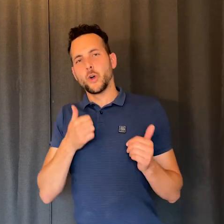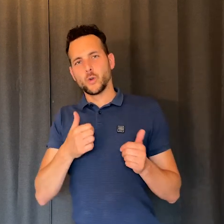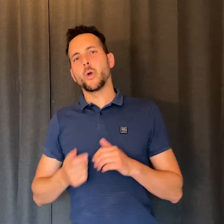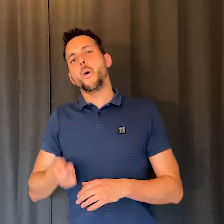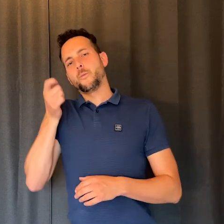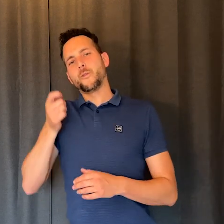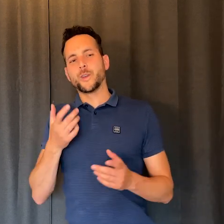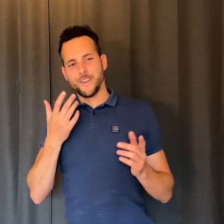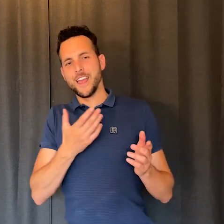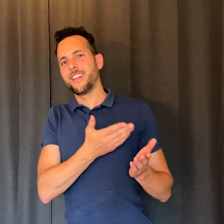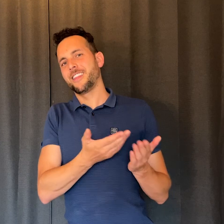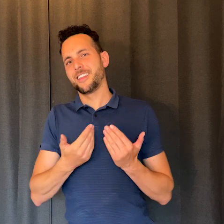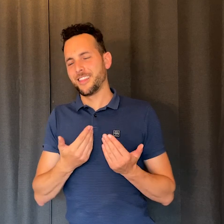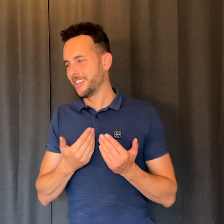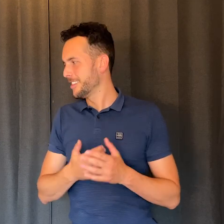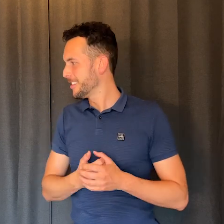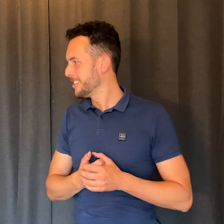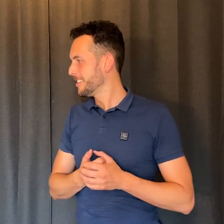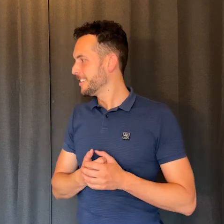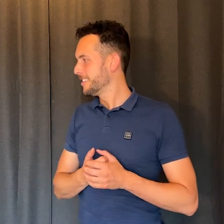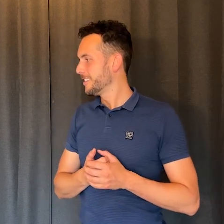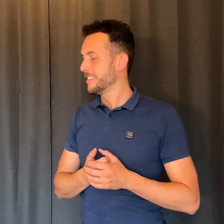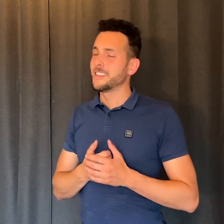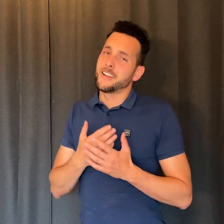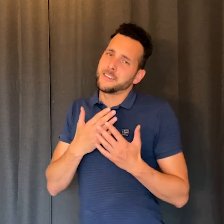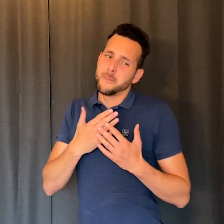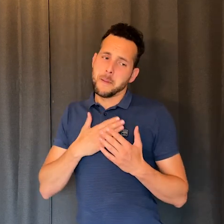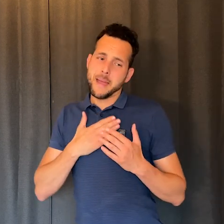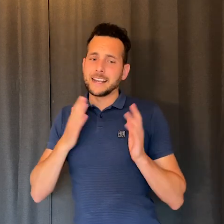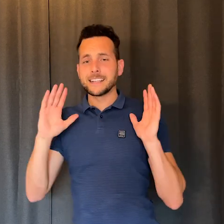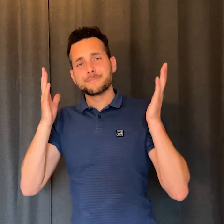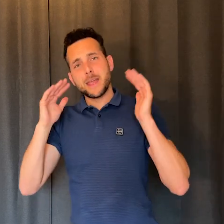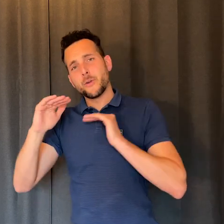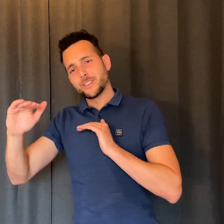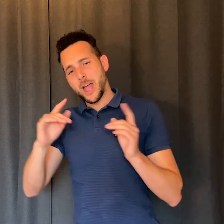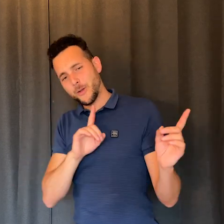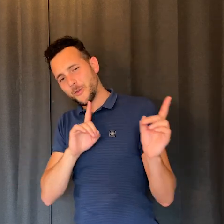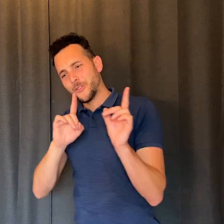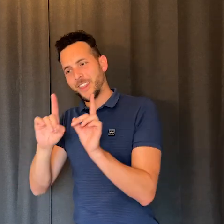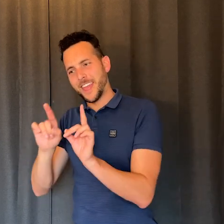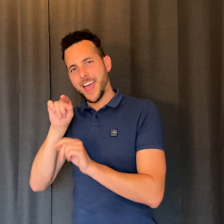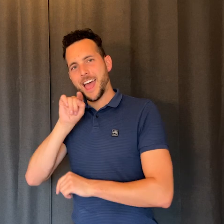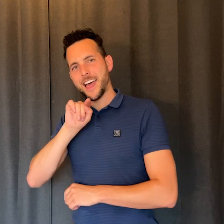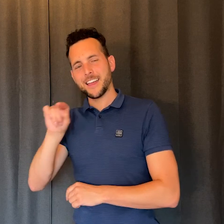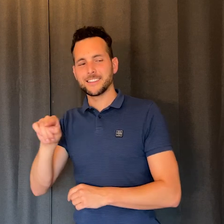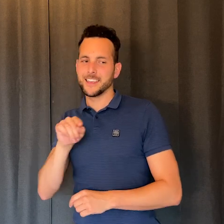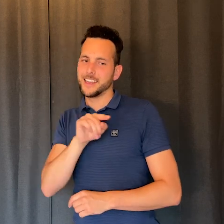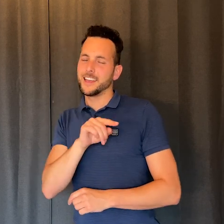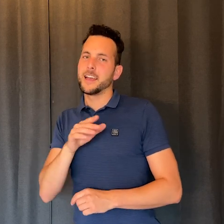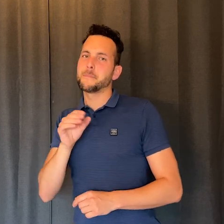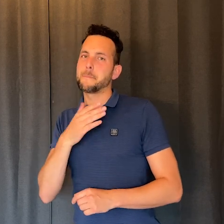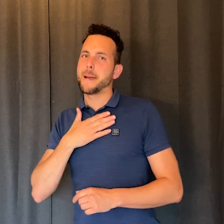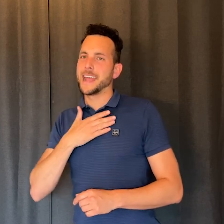Mijn vader is dat hij met me naar de speeltuin gaat en dat... Met mij naar de winkel